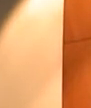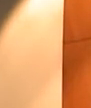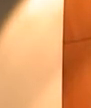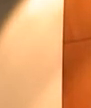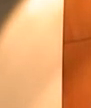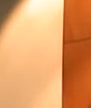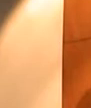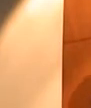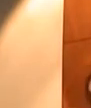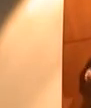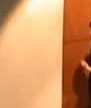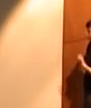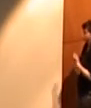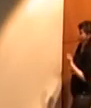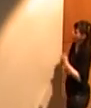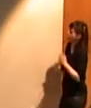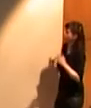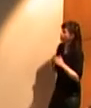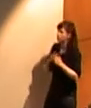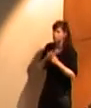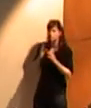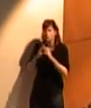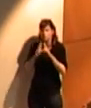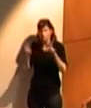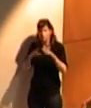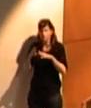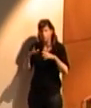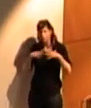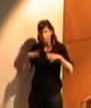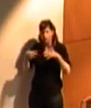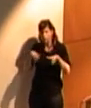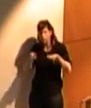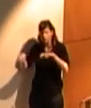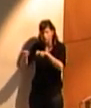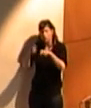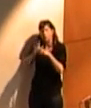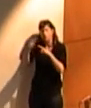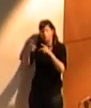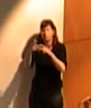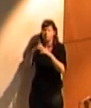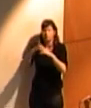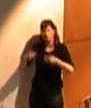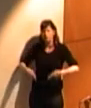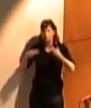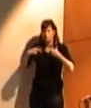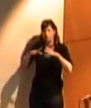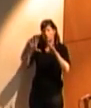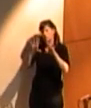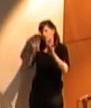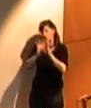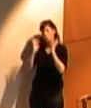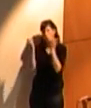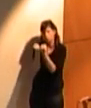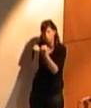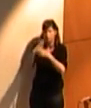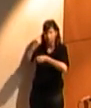Ces déambulations, après, ont été suivies d'ateliers, workshops, où on a essayé de travailler justement sur la représentation, de recueillir tous